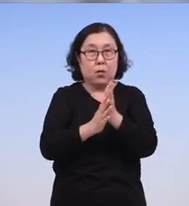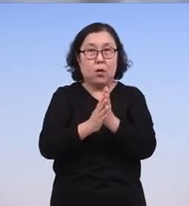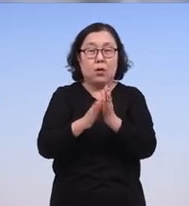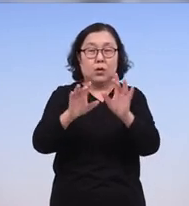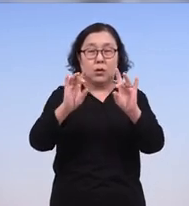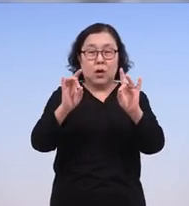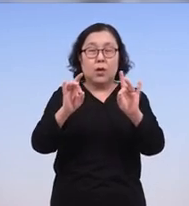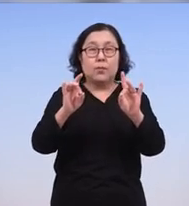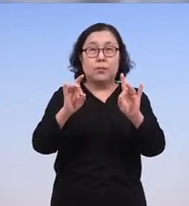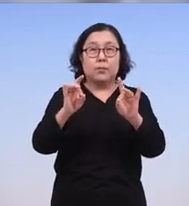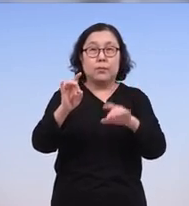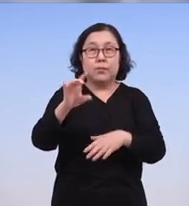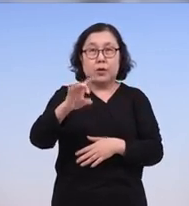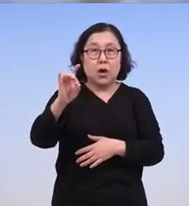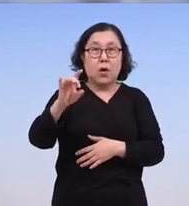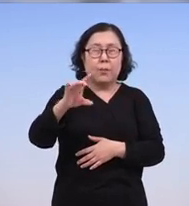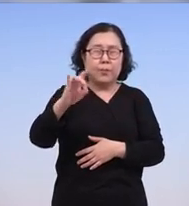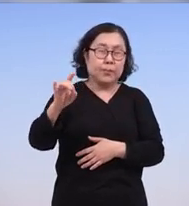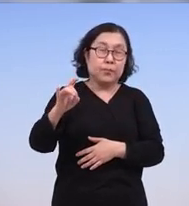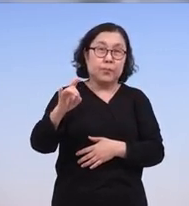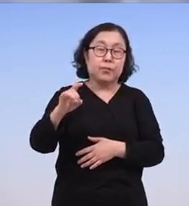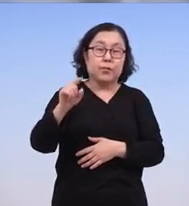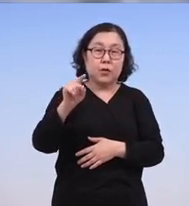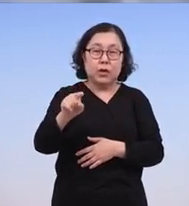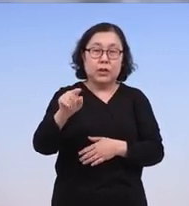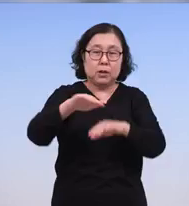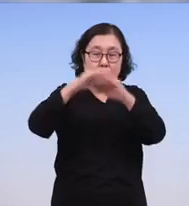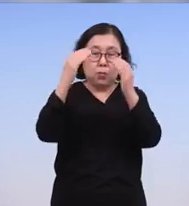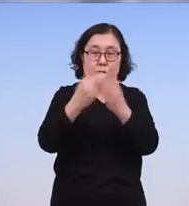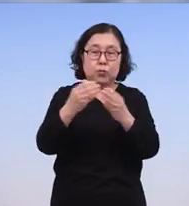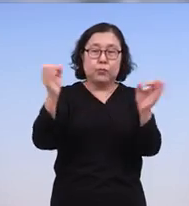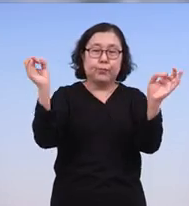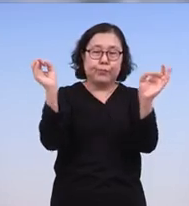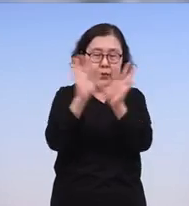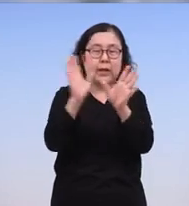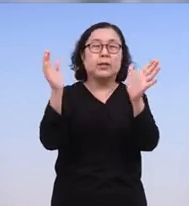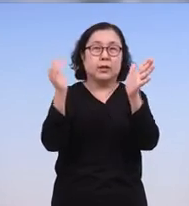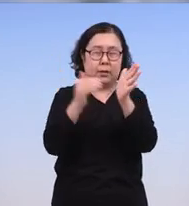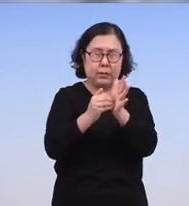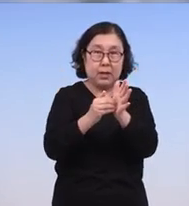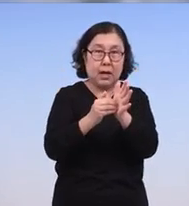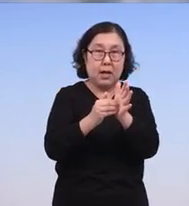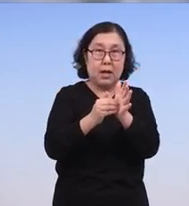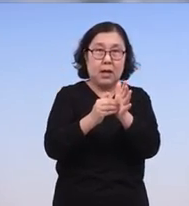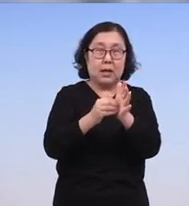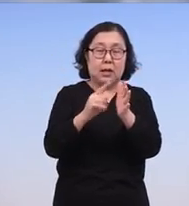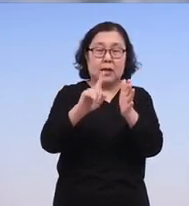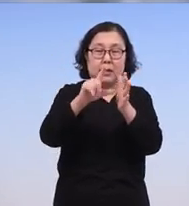아니하리니 처음 것들이 다 지나갔음이로라. 순간순간 이 은혜를 당겨서 받아